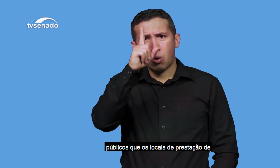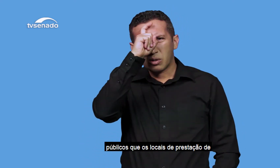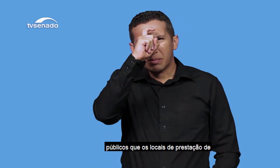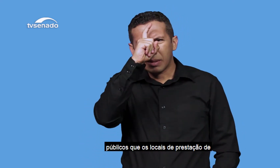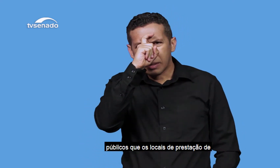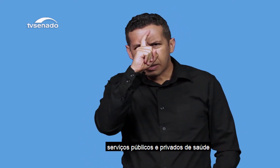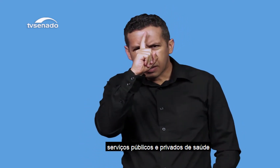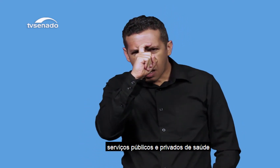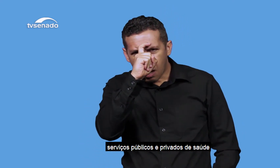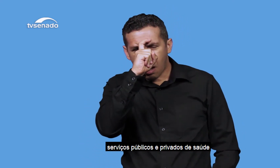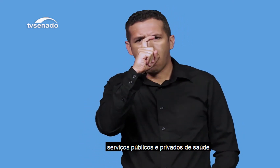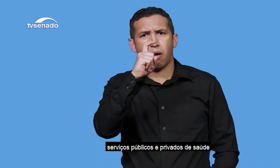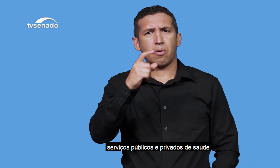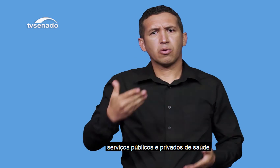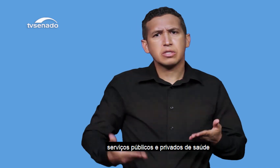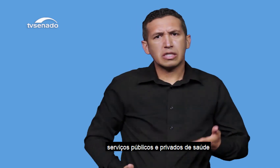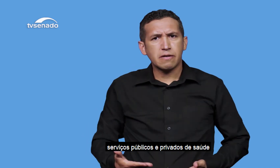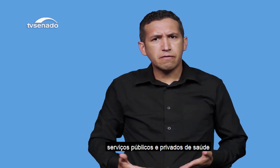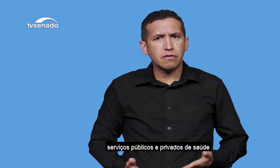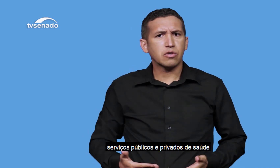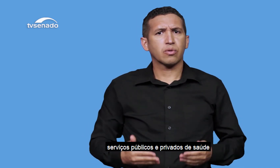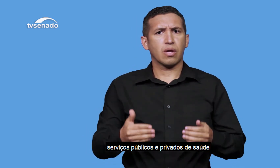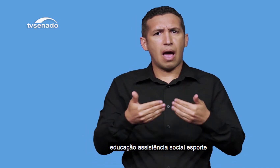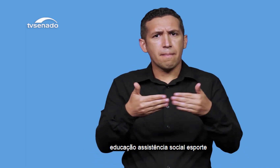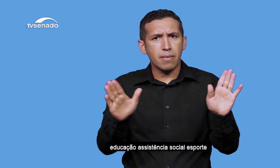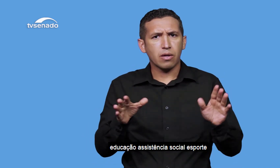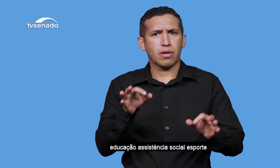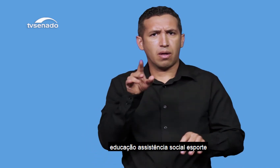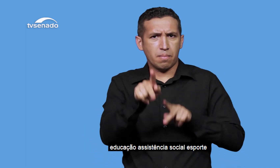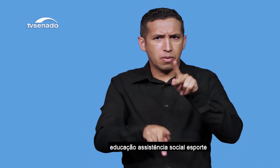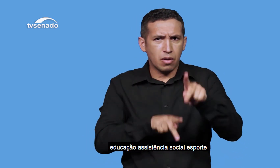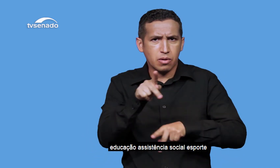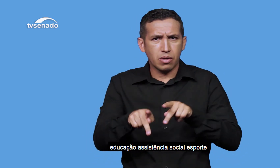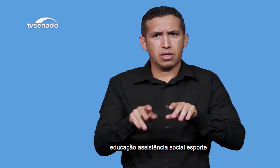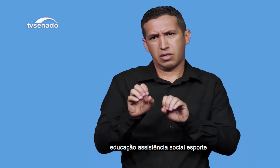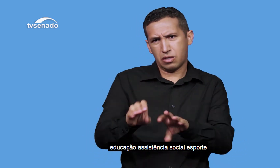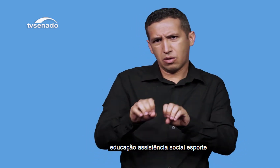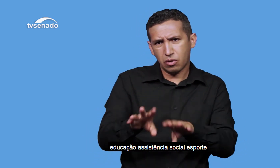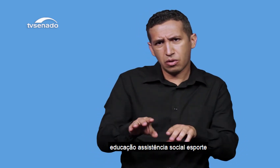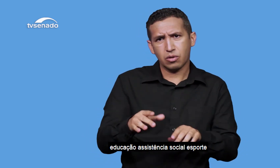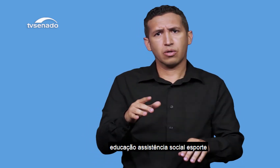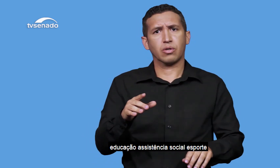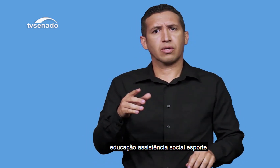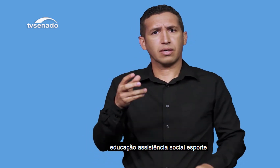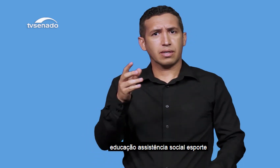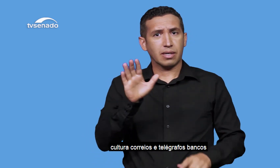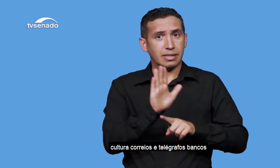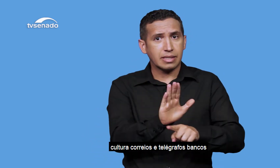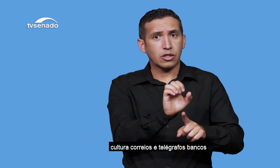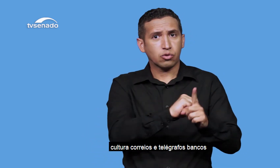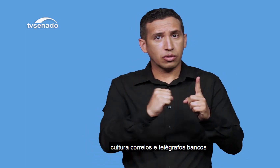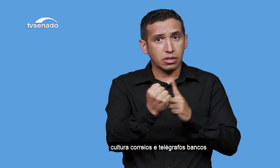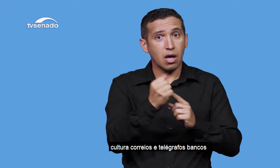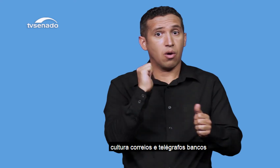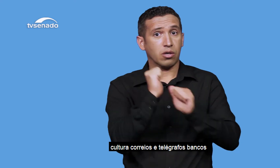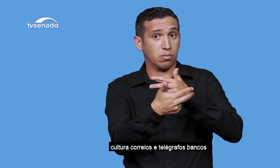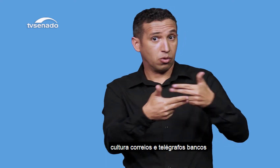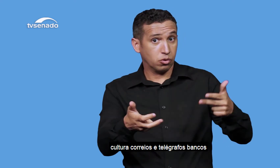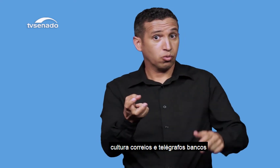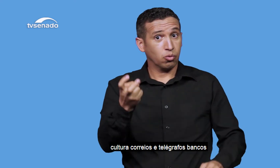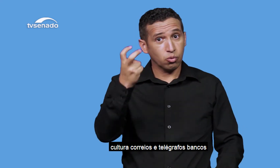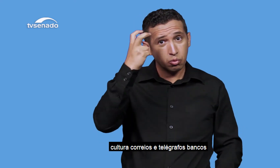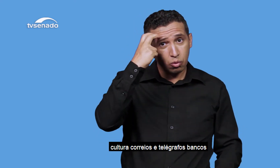locais de prestação de serviços públicos e privados de saúde educação assistência social esporte cultura